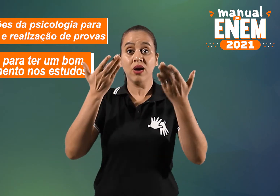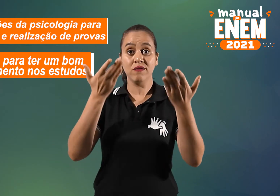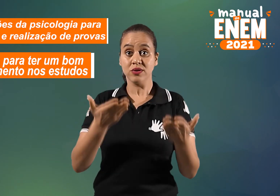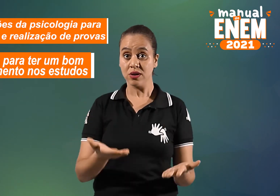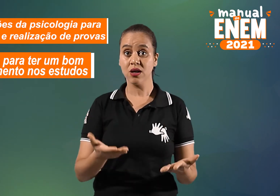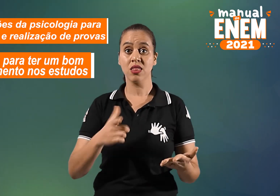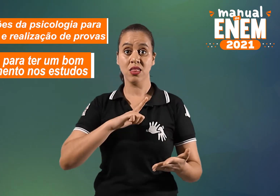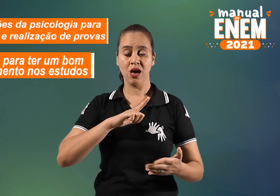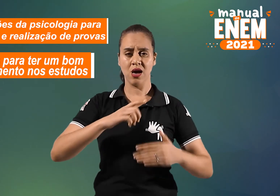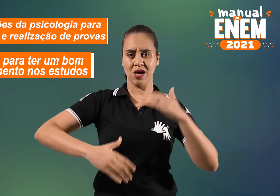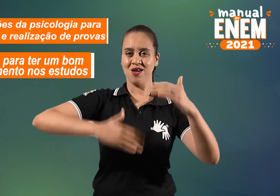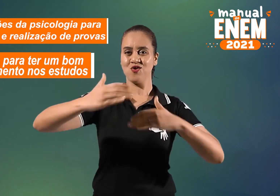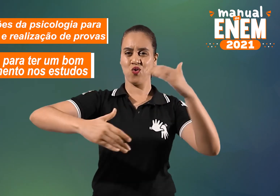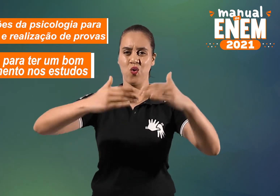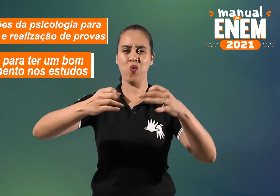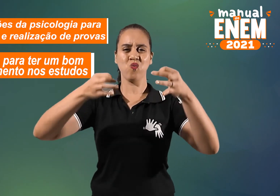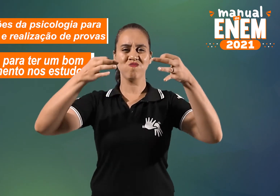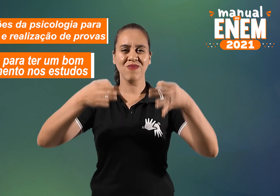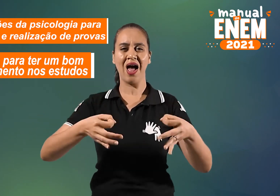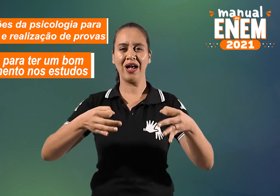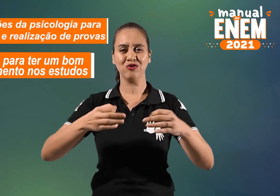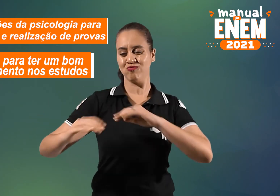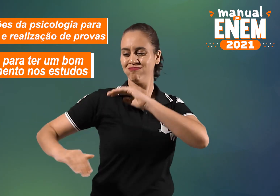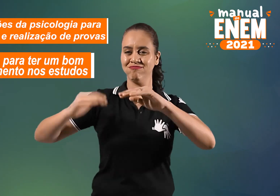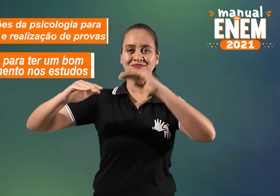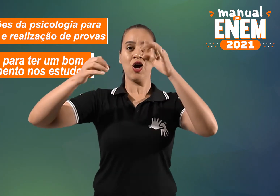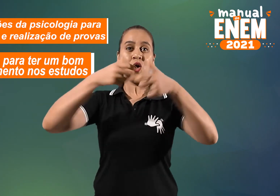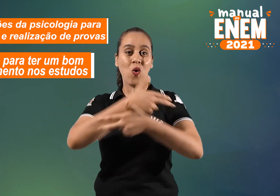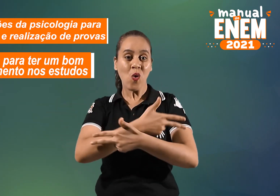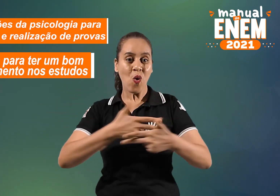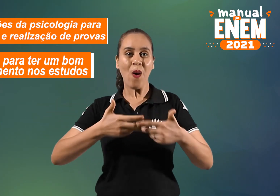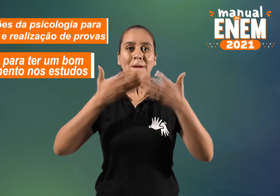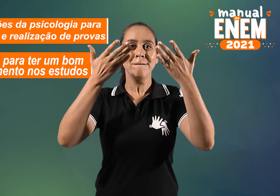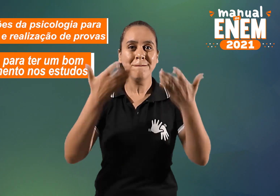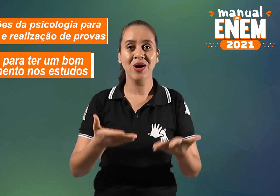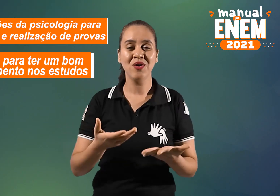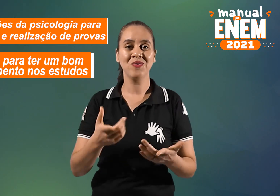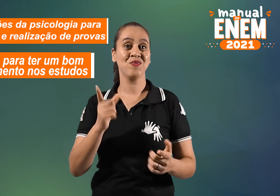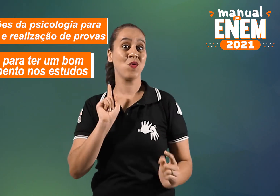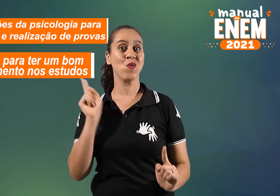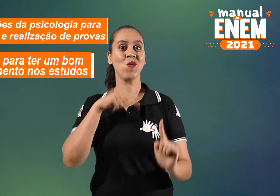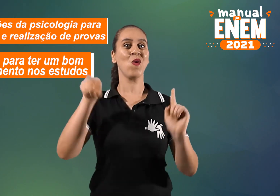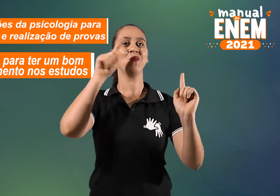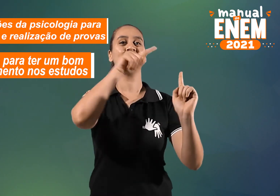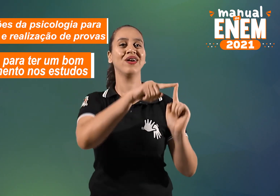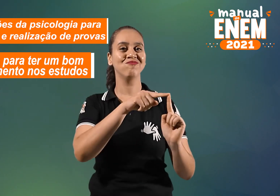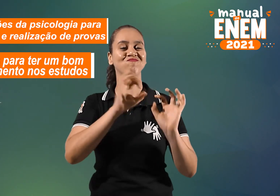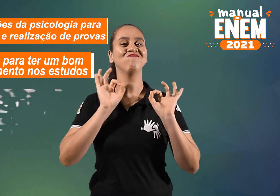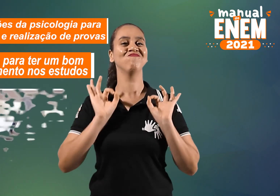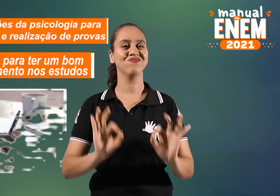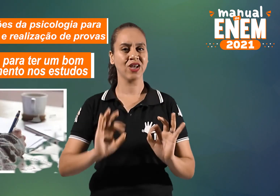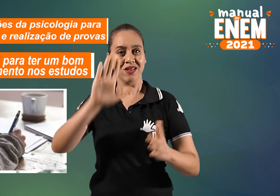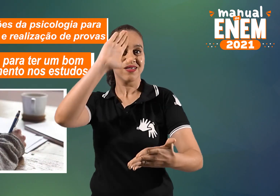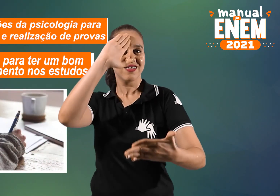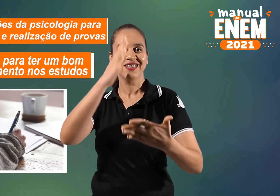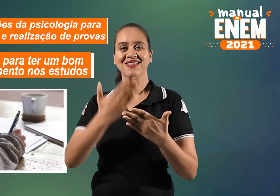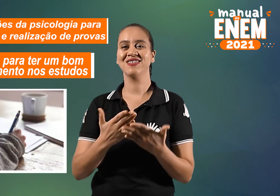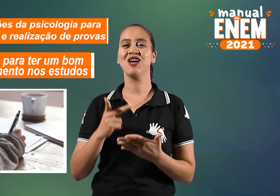para você ter um bom êxito naquilo que se propõe a fazer, é necessário estar disposto e acreditar que